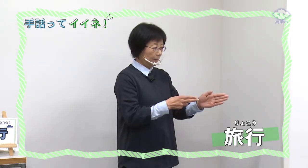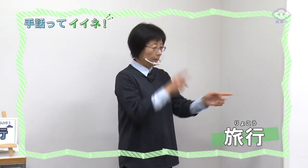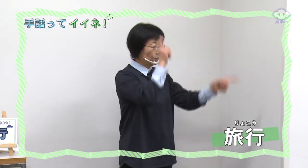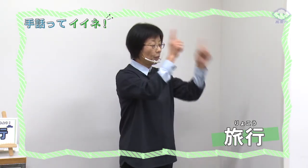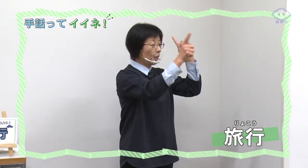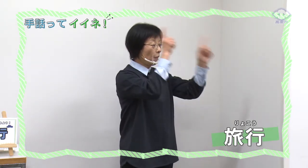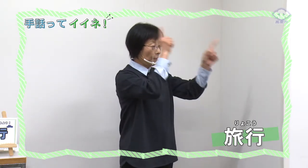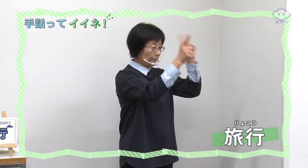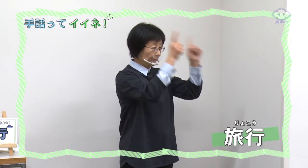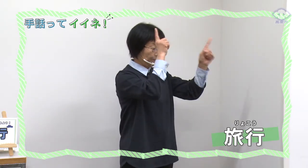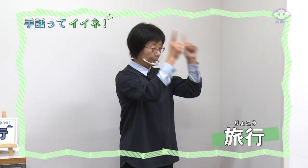旅行。